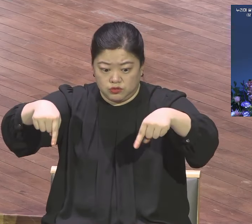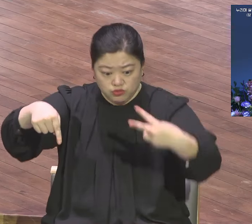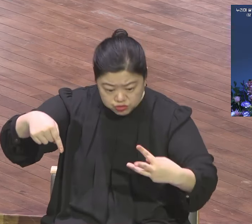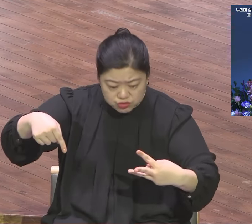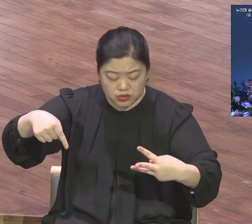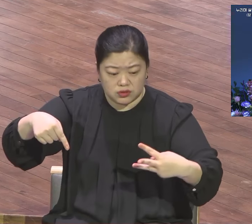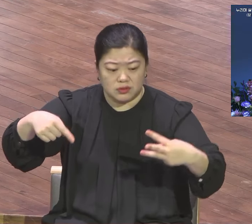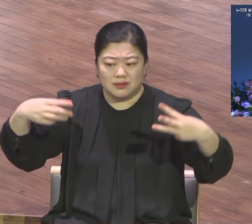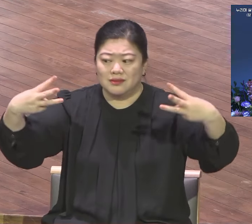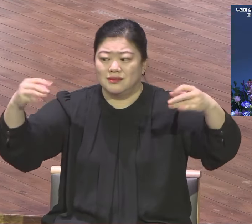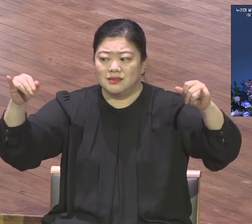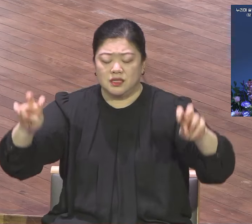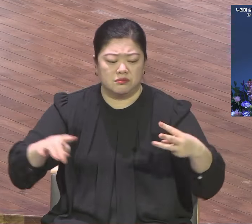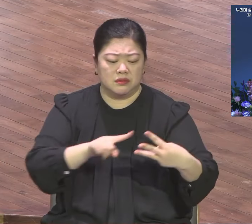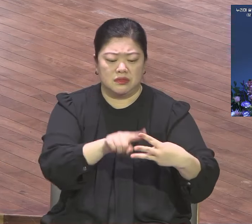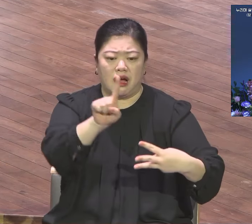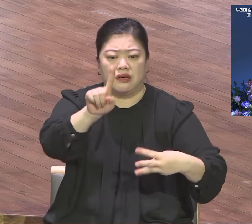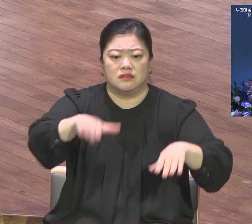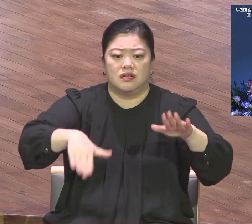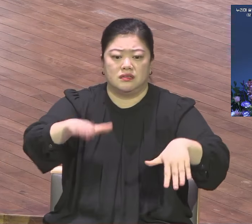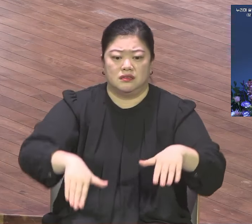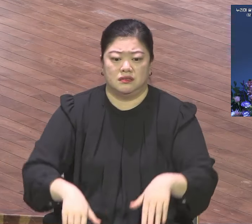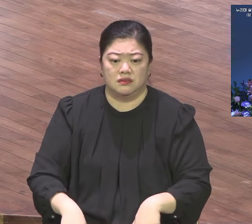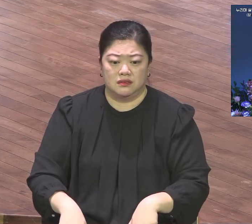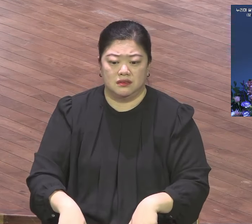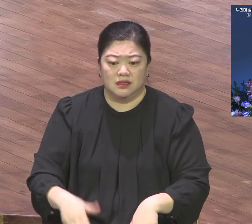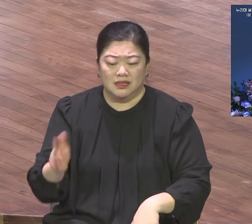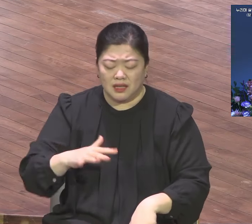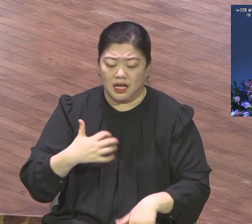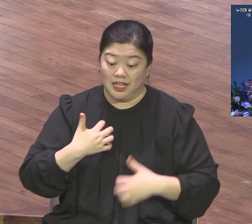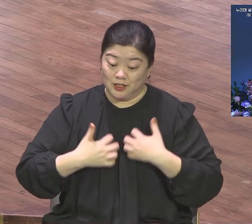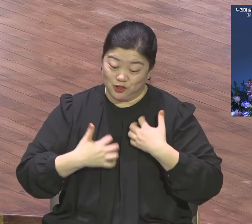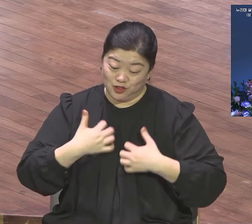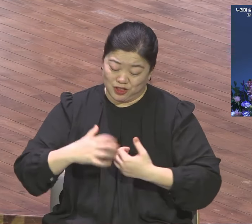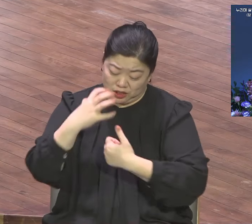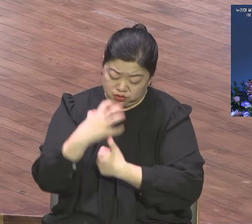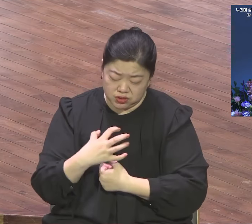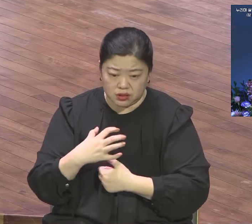땅 차이 누림과 눌림